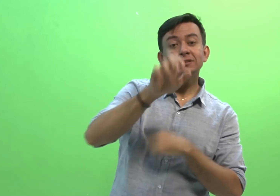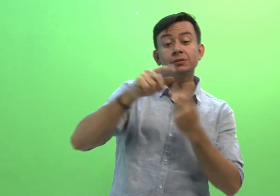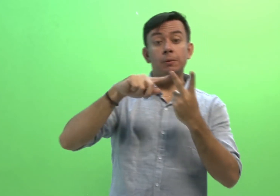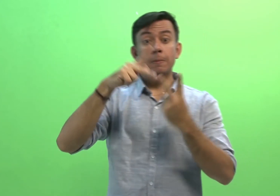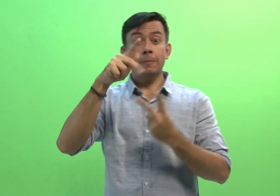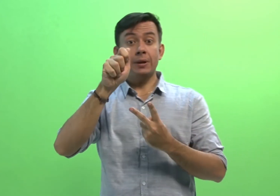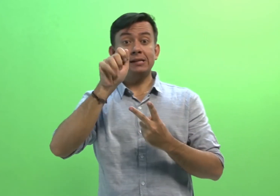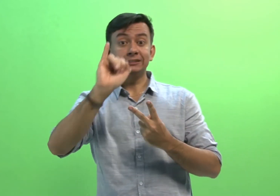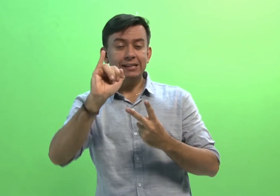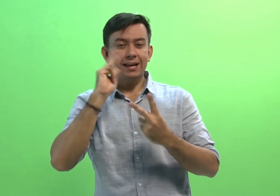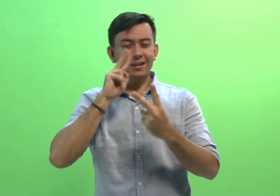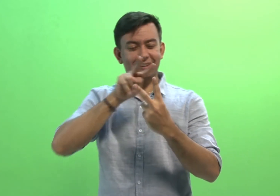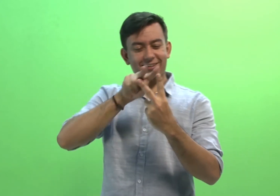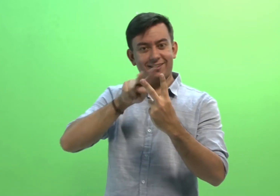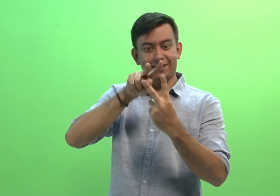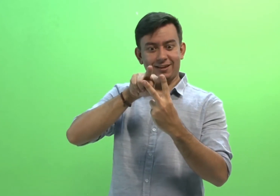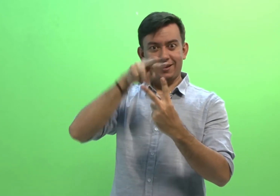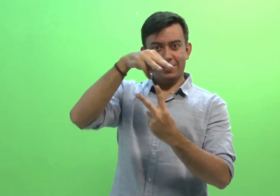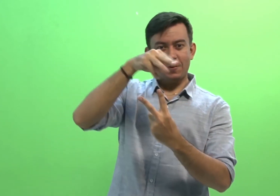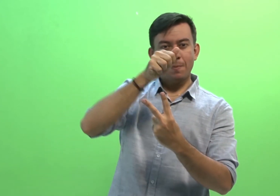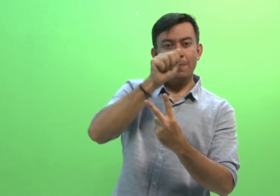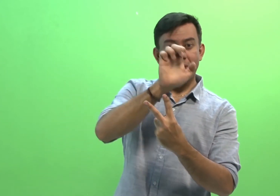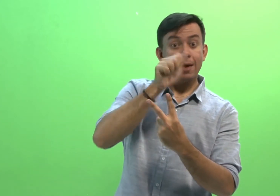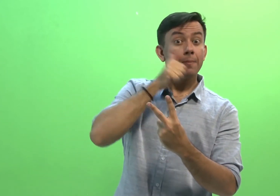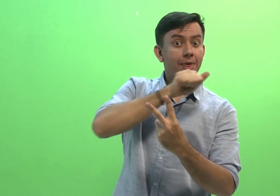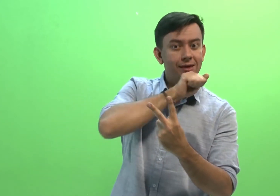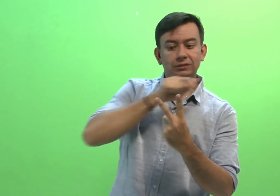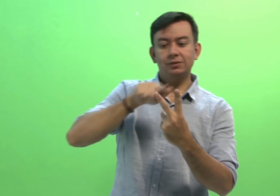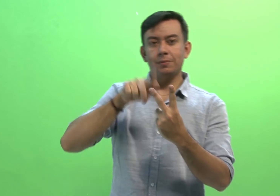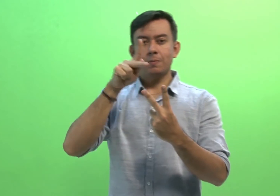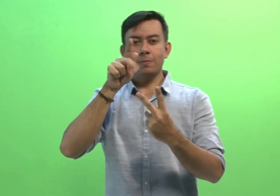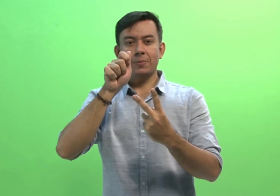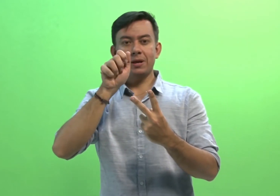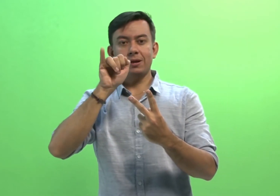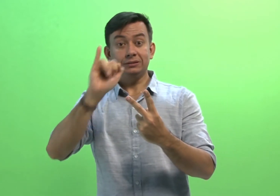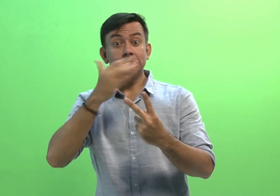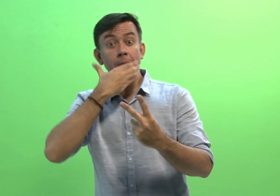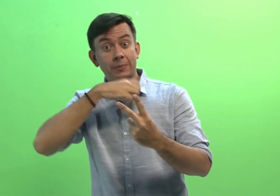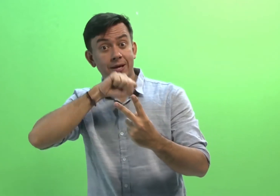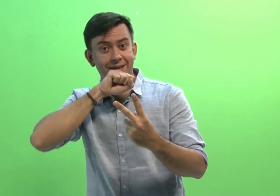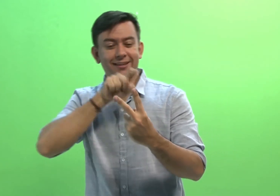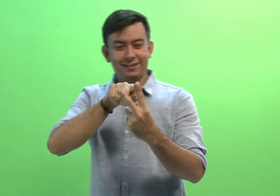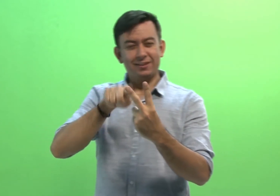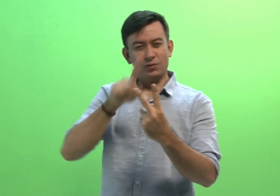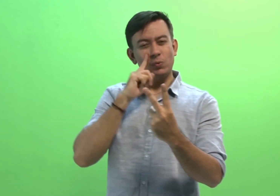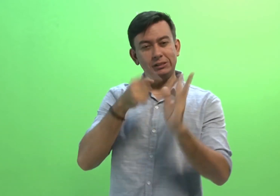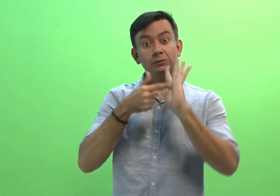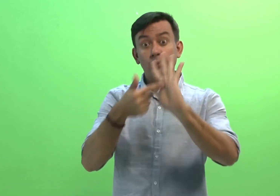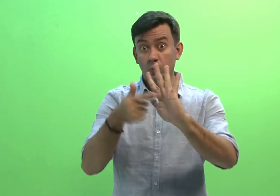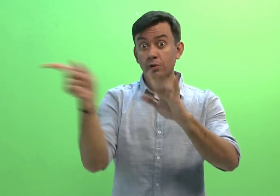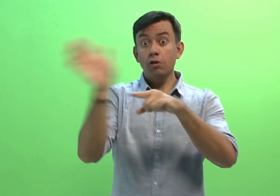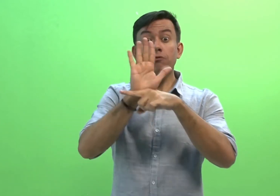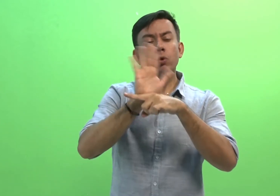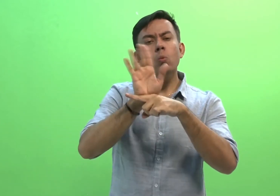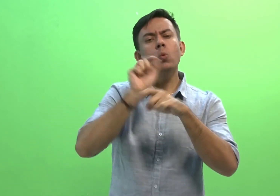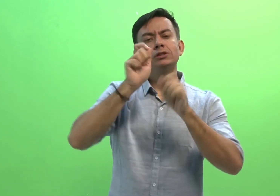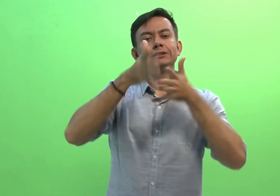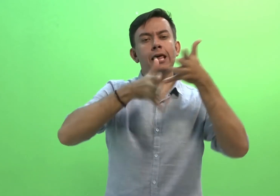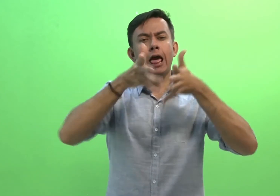Mãe e Pai. É um vídeo muito interessante,